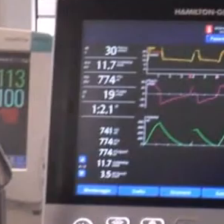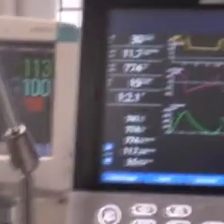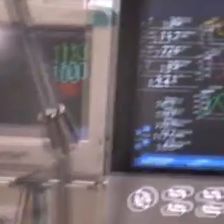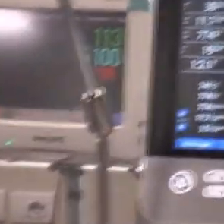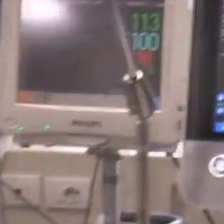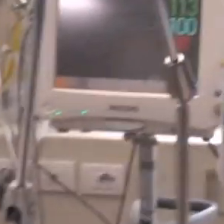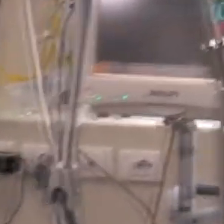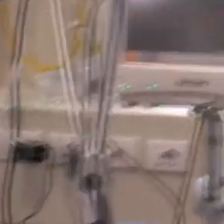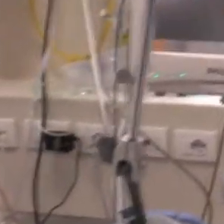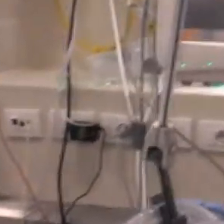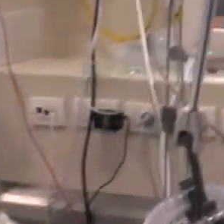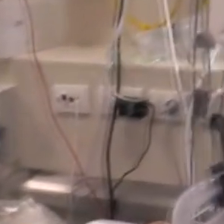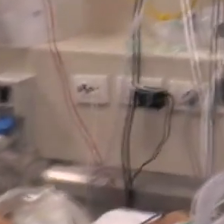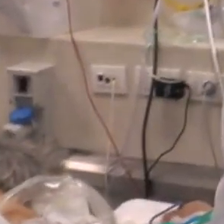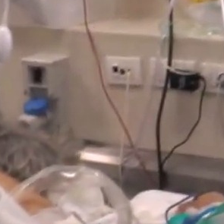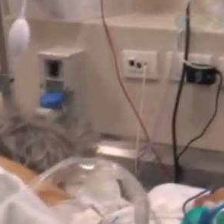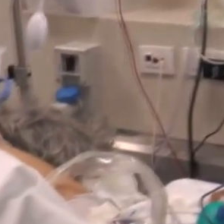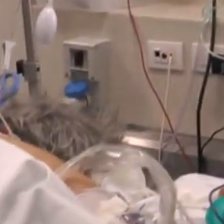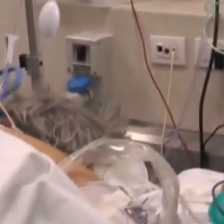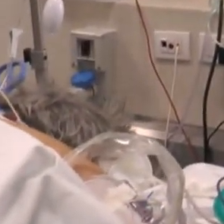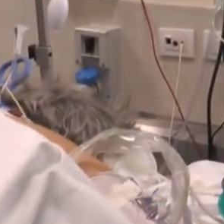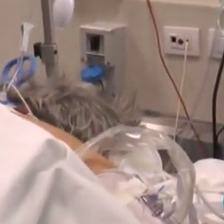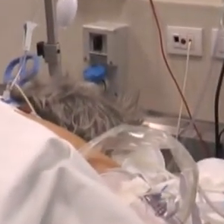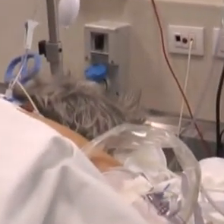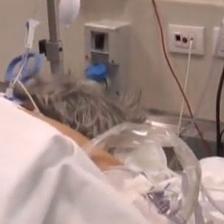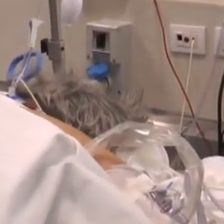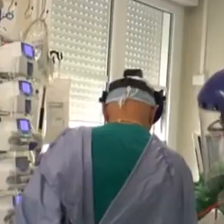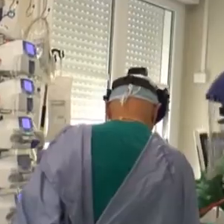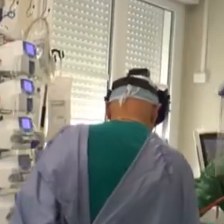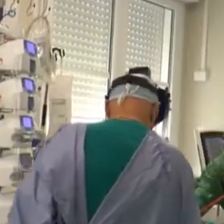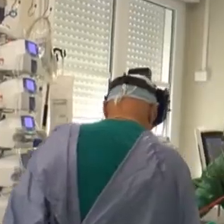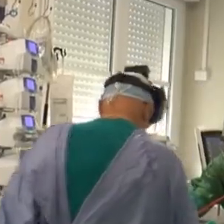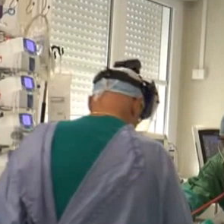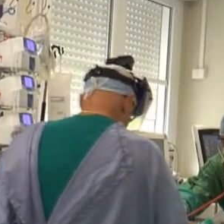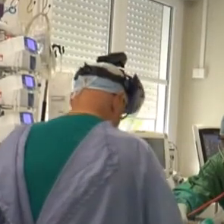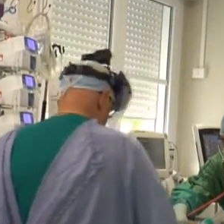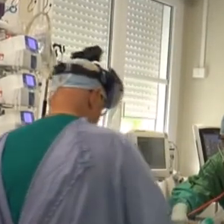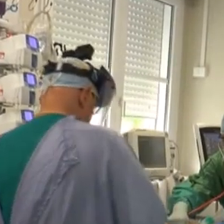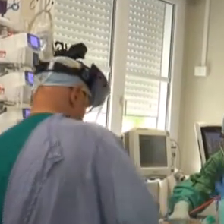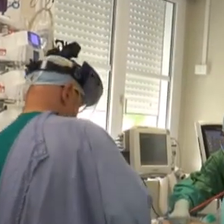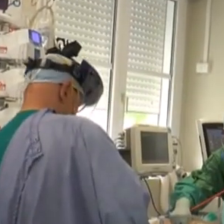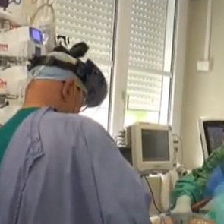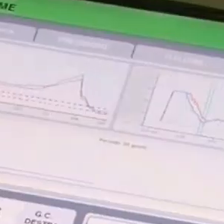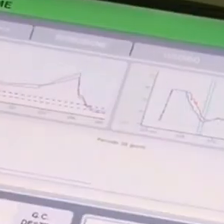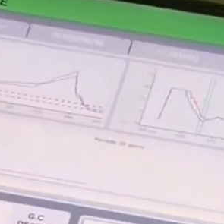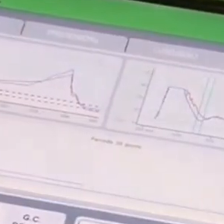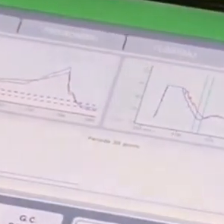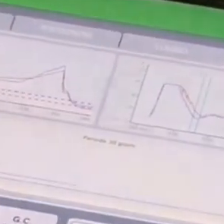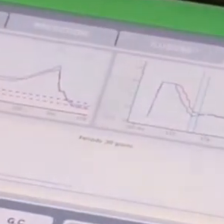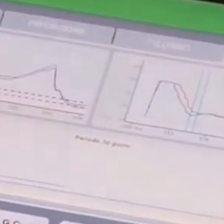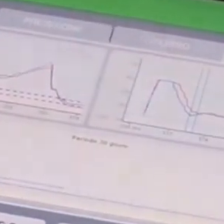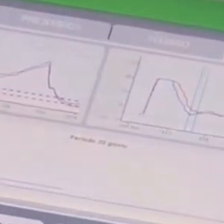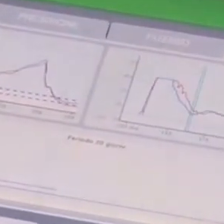ultime 24 ore. Le terapie intensive si stanno stabilizzando sui 200 letti occupati. Il numero dei contagi continua a crescere,